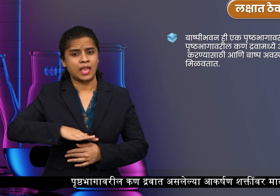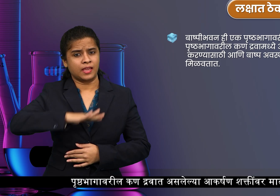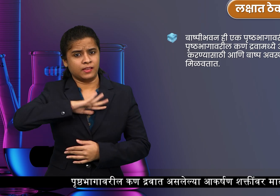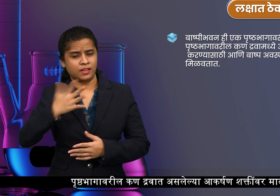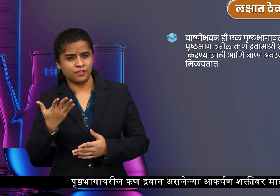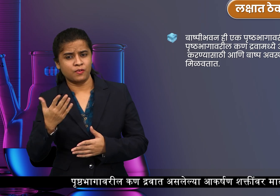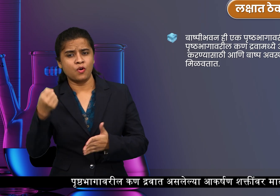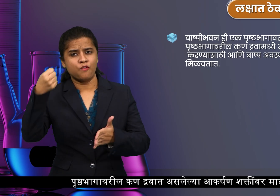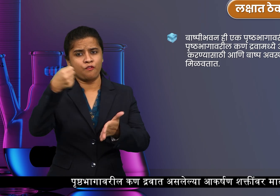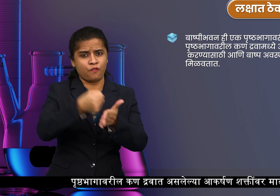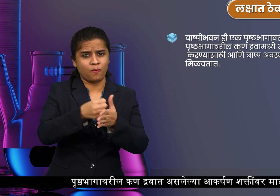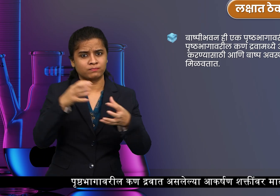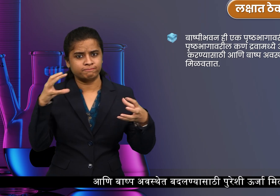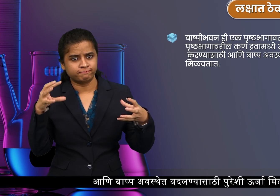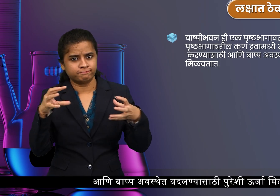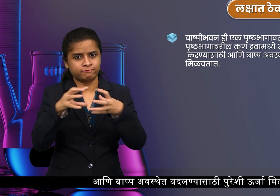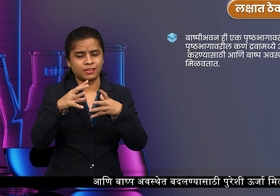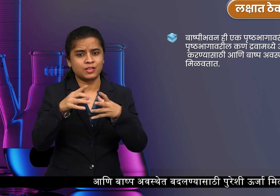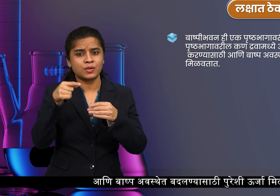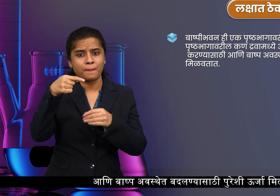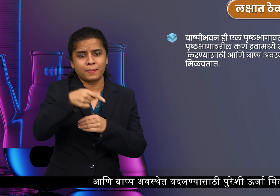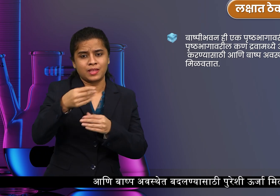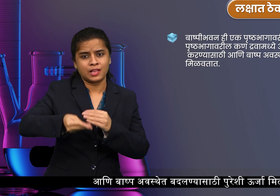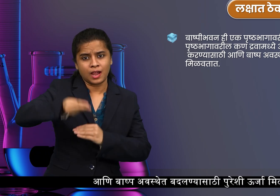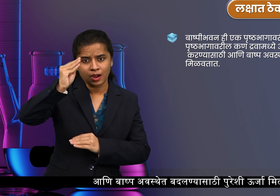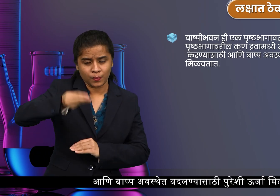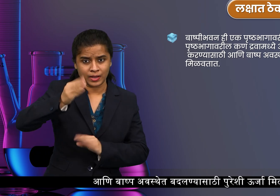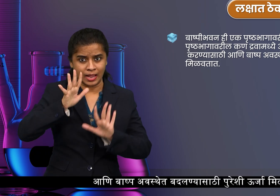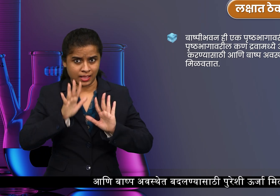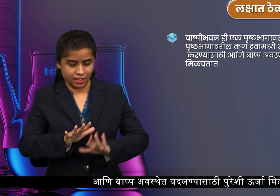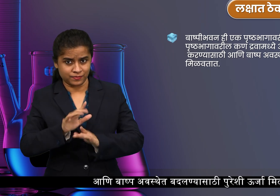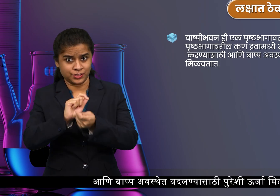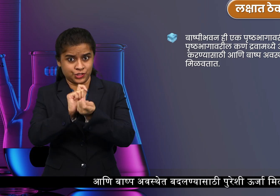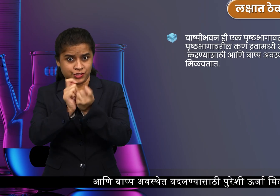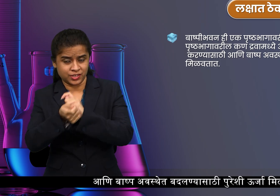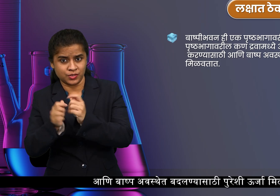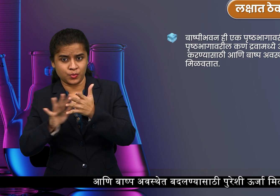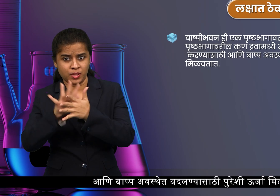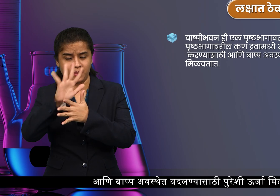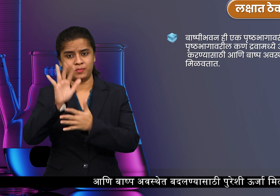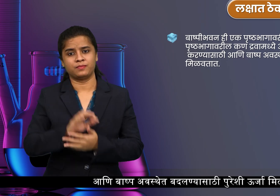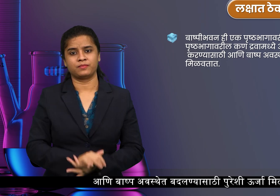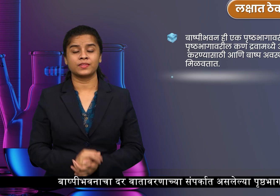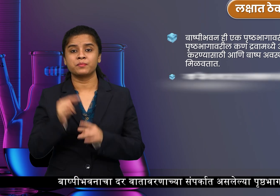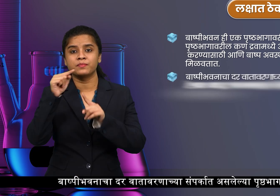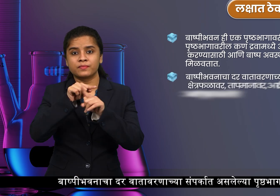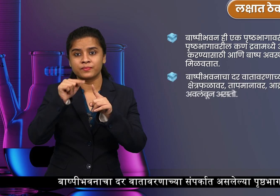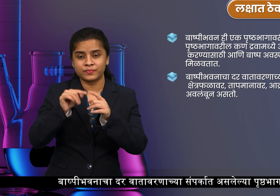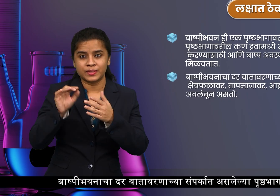शक्तीवर मात करण्यासाठी आणि बाष्प अवस्थेत बदलण्यासाठी पुरेशी ऊर्जा मिळवतात.